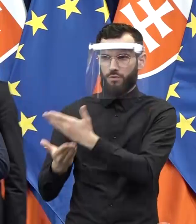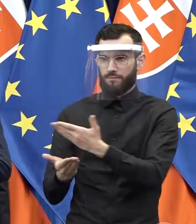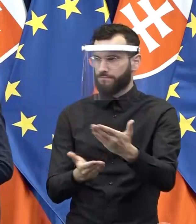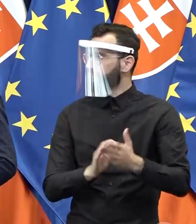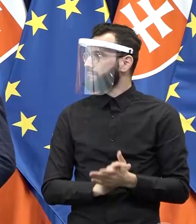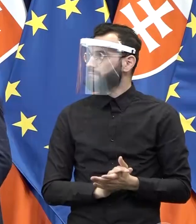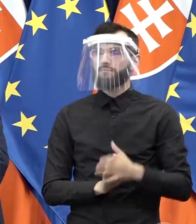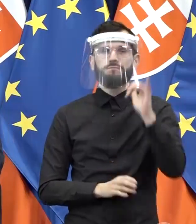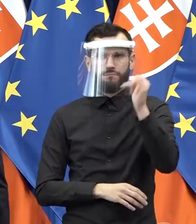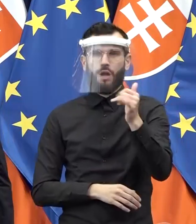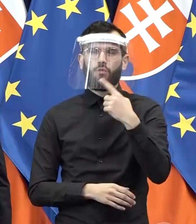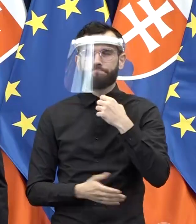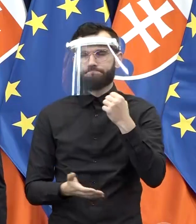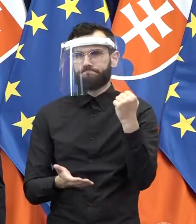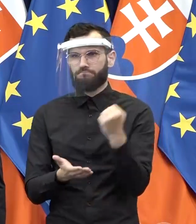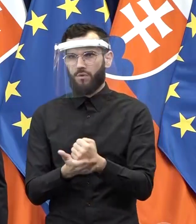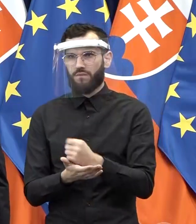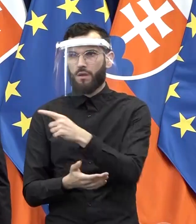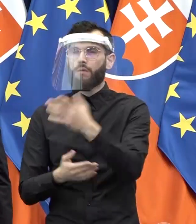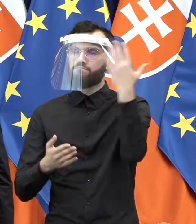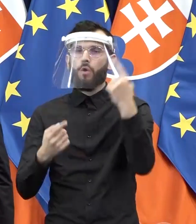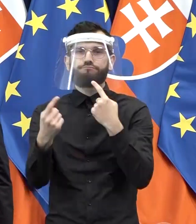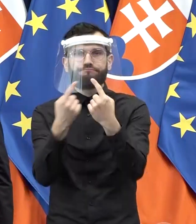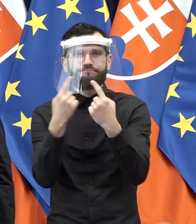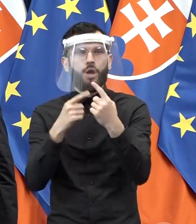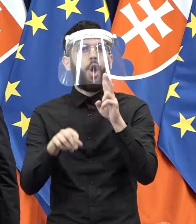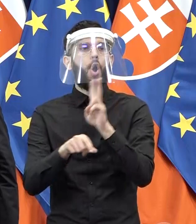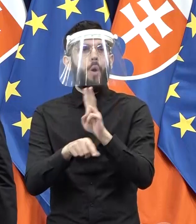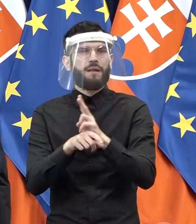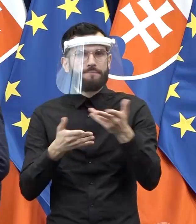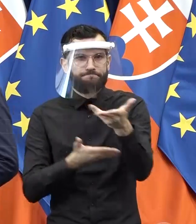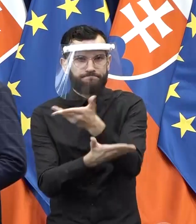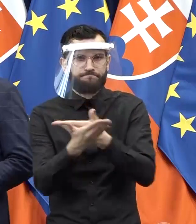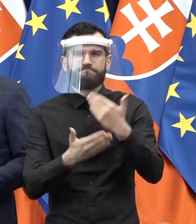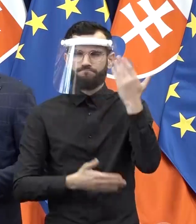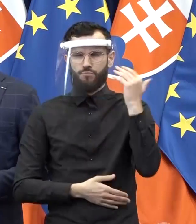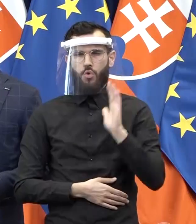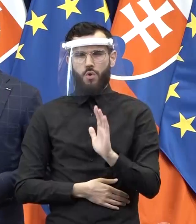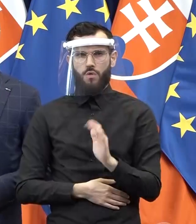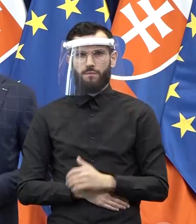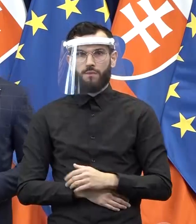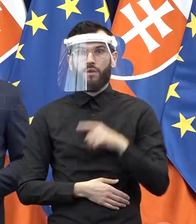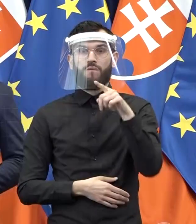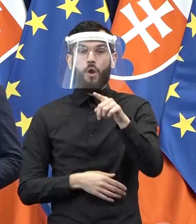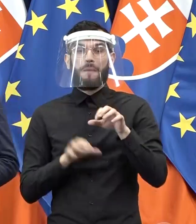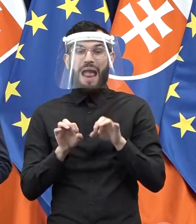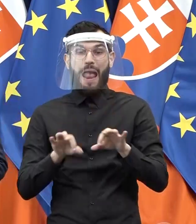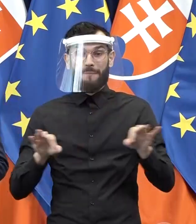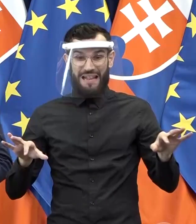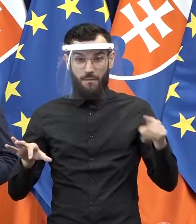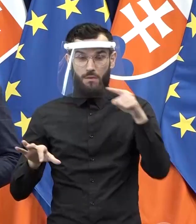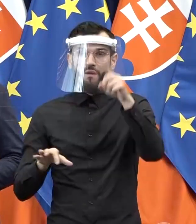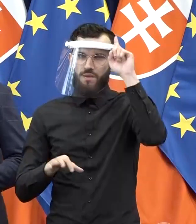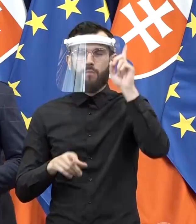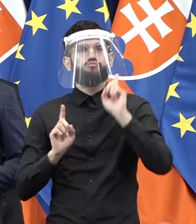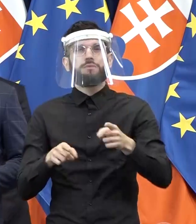Áno, môžem potvrdiť. Debatovali sme o týchto opatreniach. Samozrejme, tie epidemiologické opatrenia musia byť aj